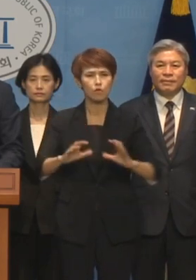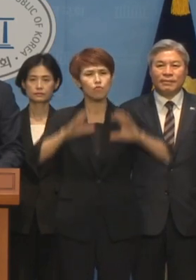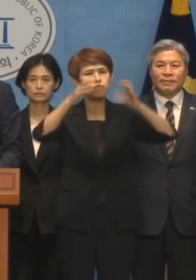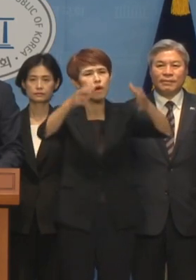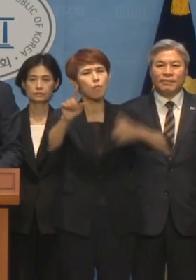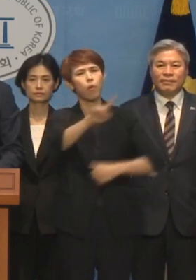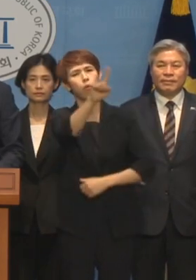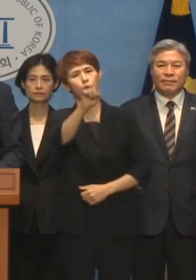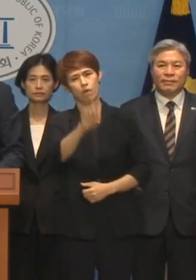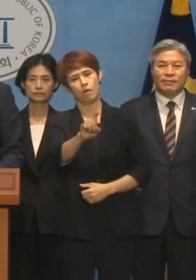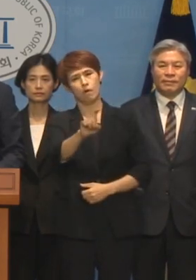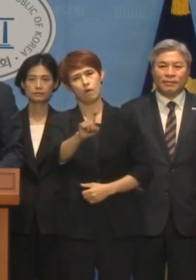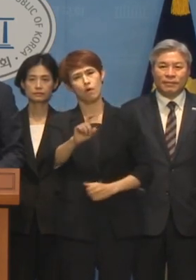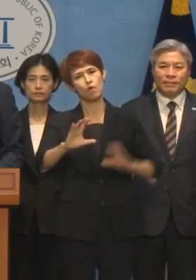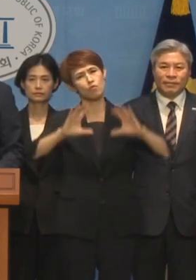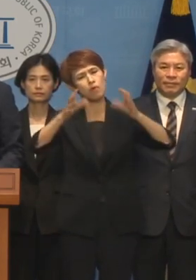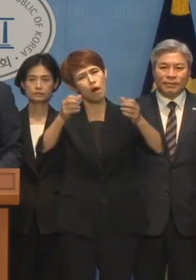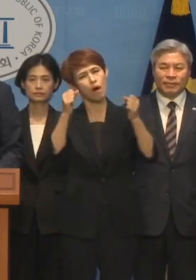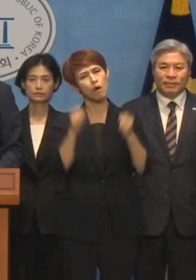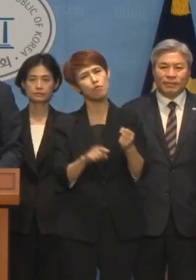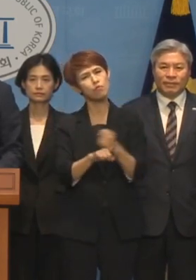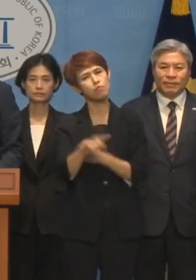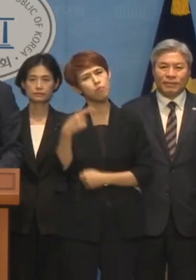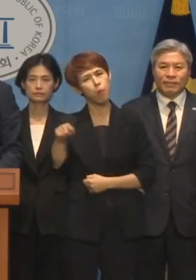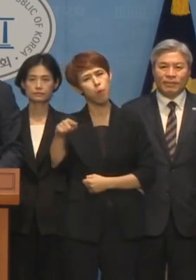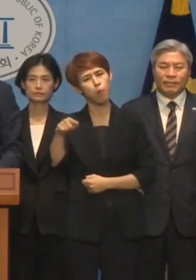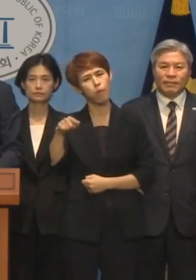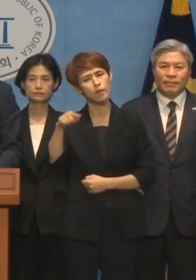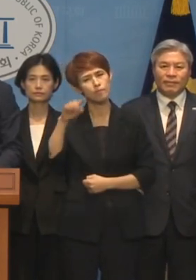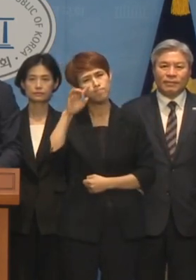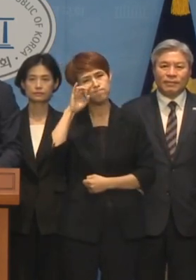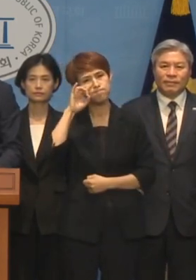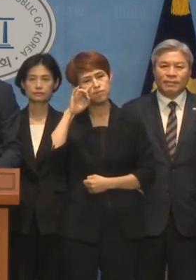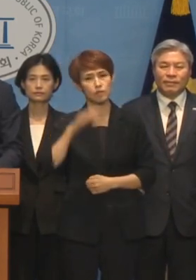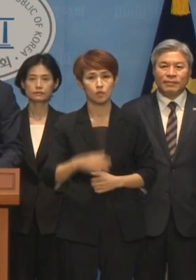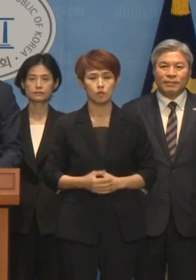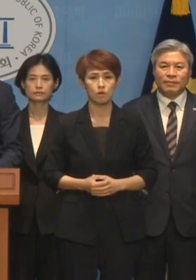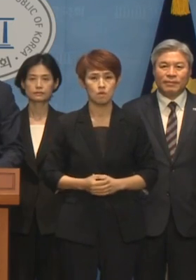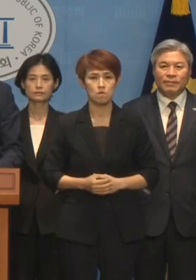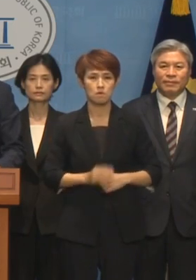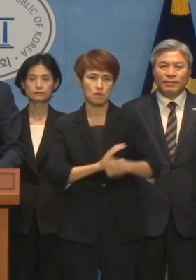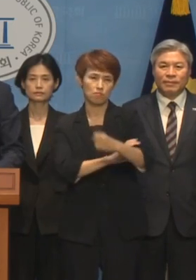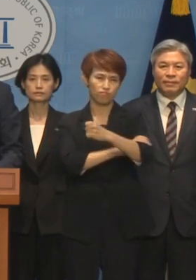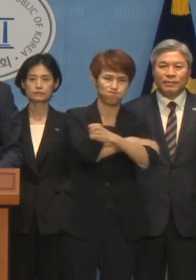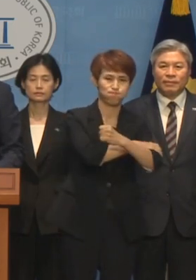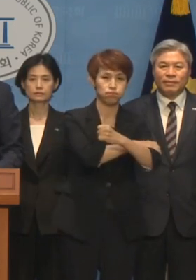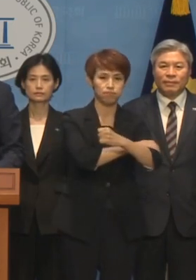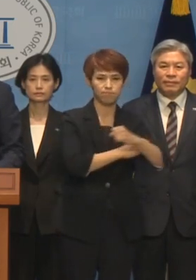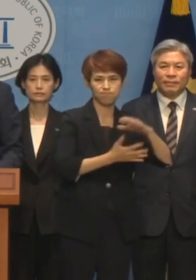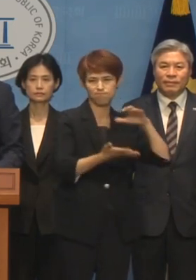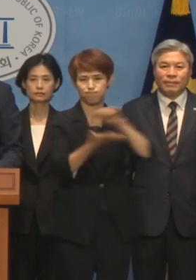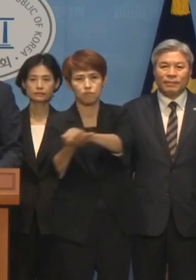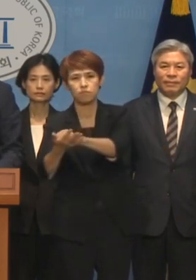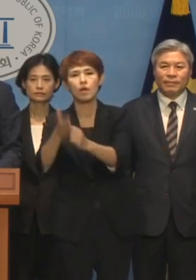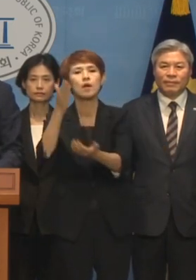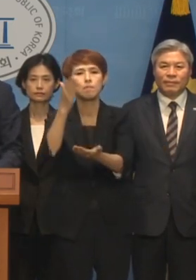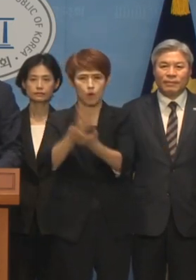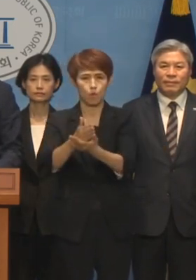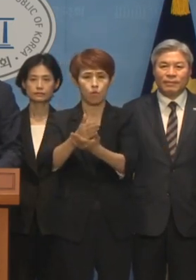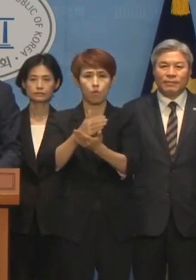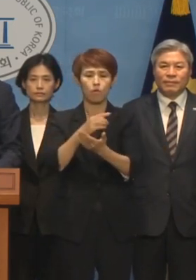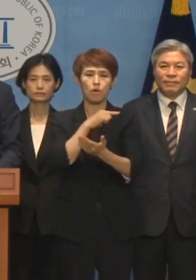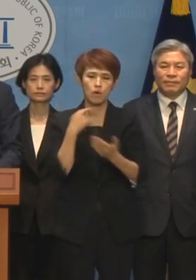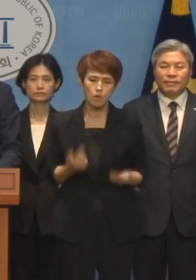무엇인가, 국가의 존재 이유를 묻습니다. 권력이 군림하는 게 아니라 봉사해야